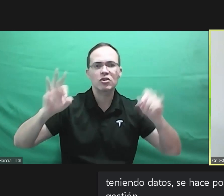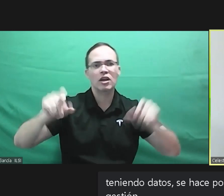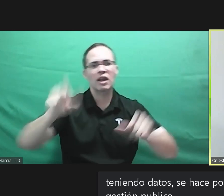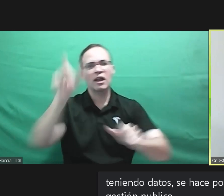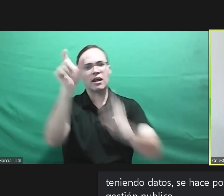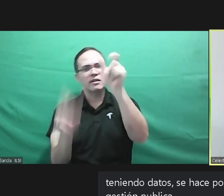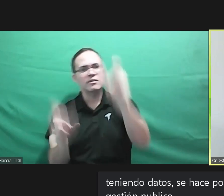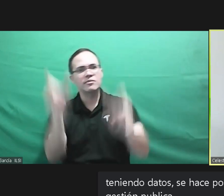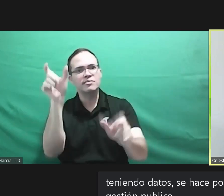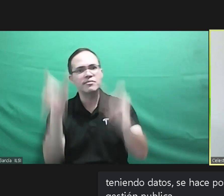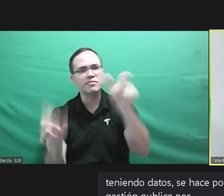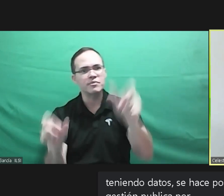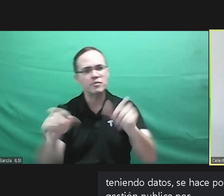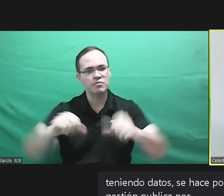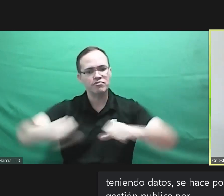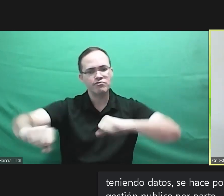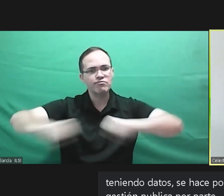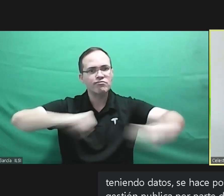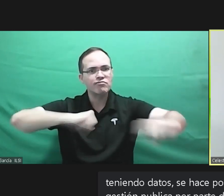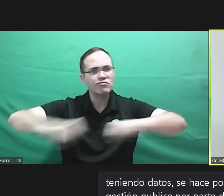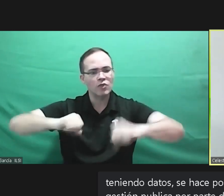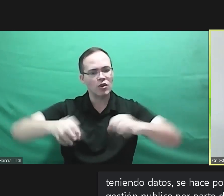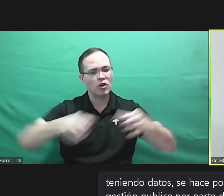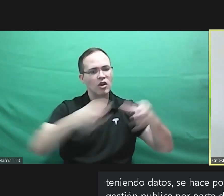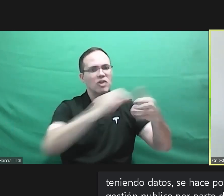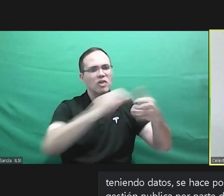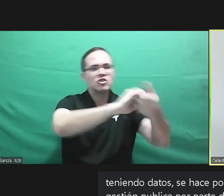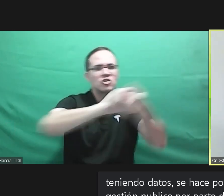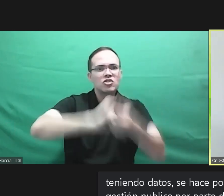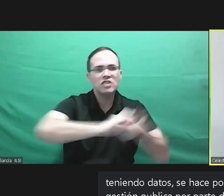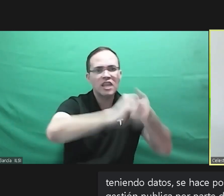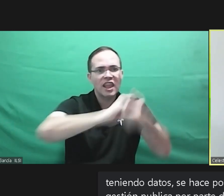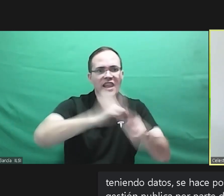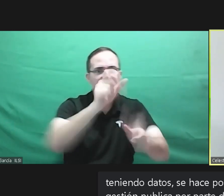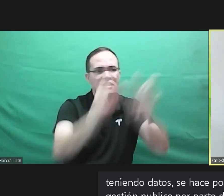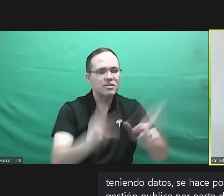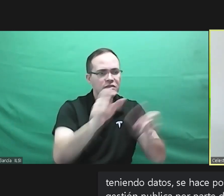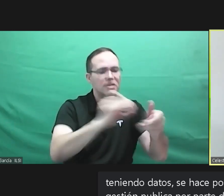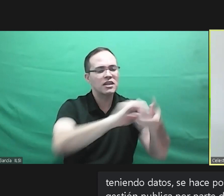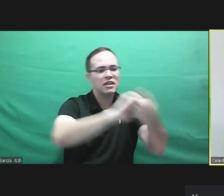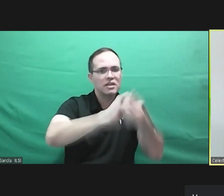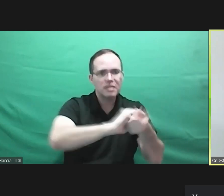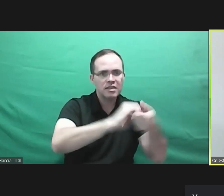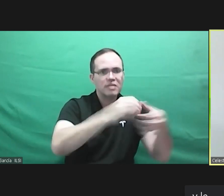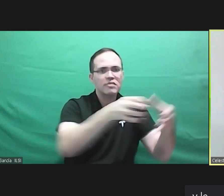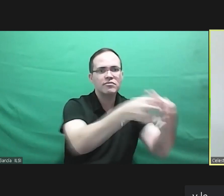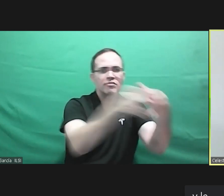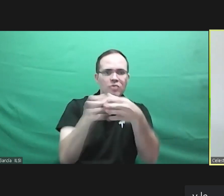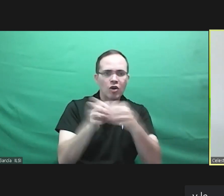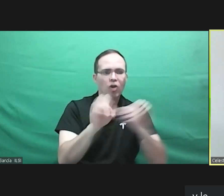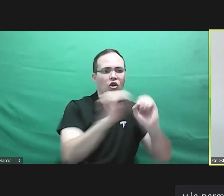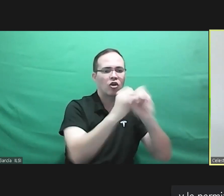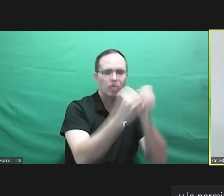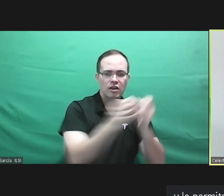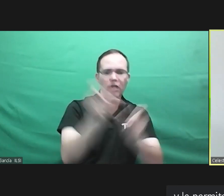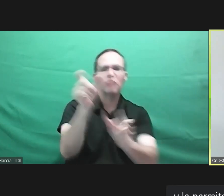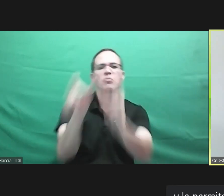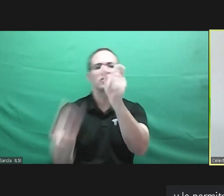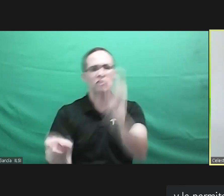civil fortalecer sus estrategias de activismo e incidencia, ¿no? El trabajo que se hace en las organizaciones de personas con discapacidad, de